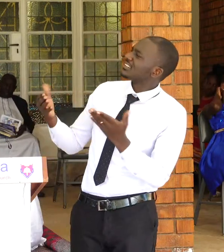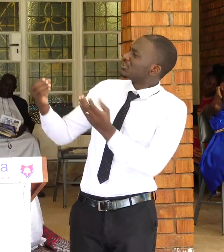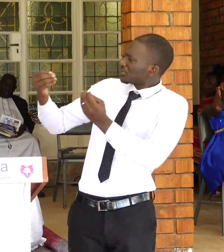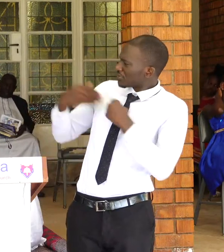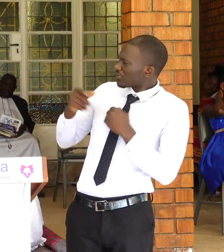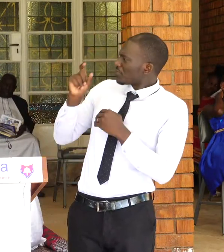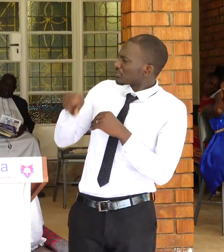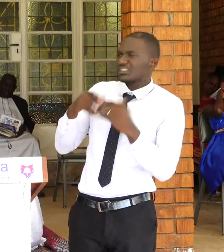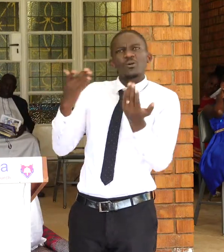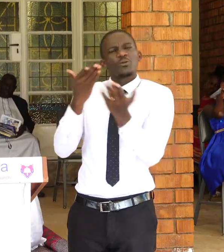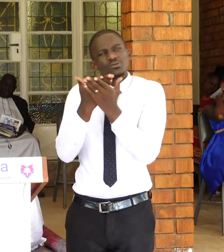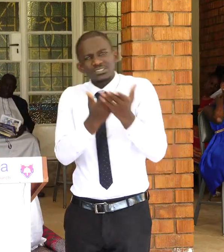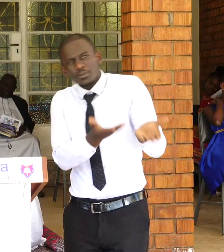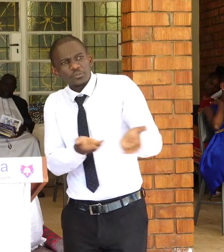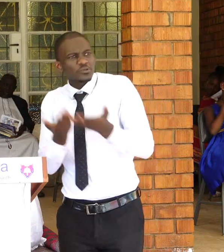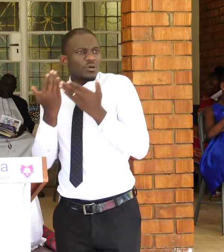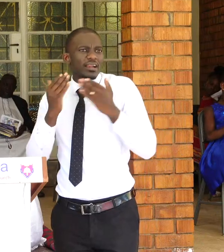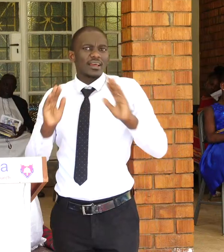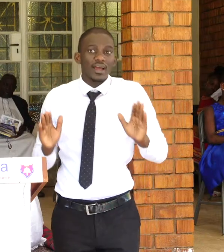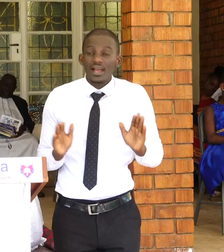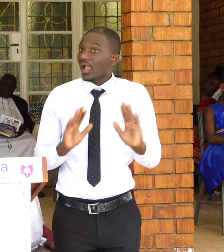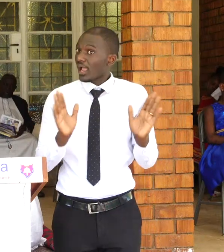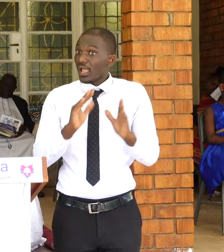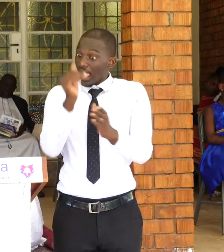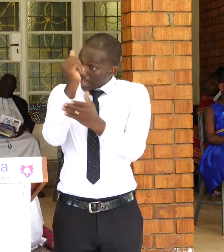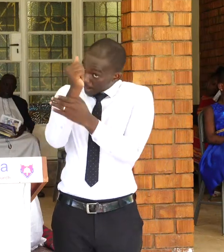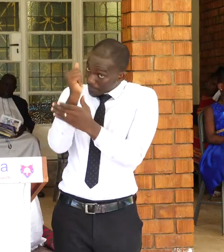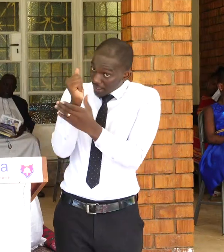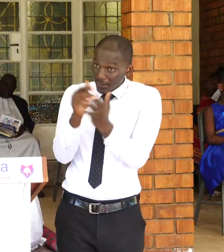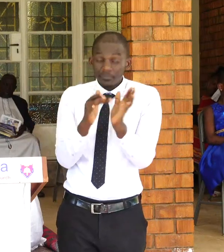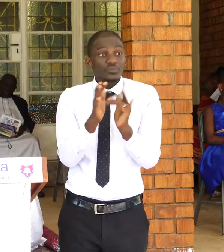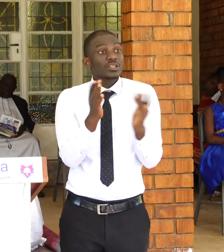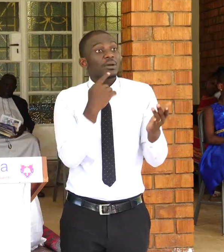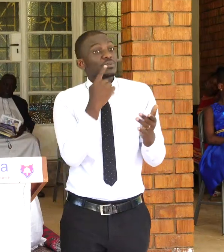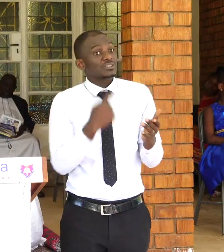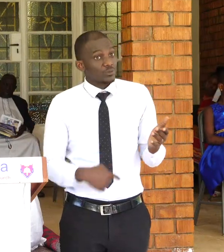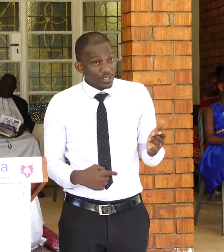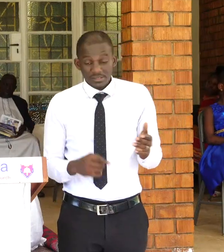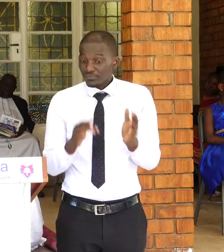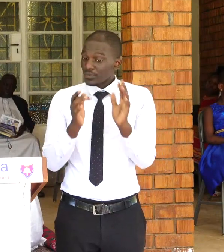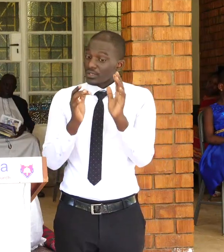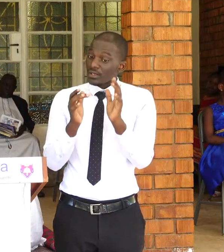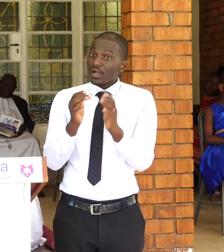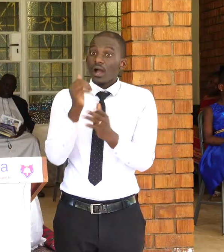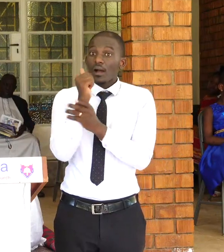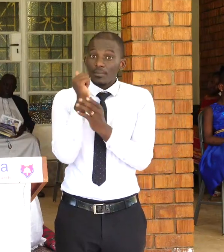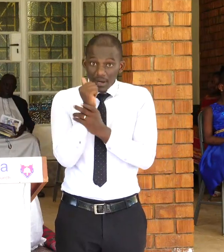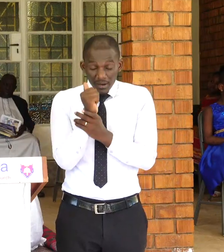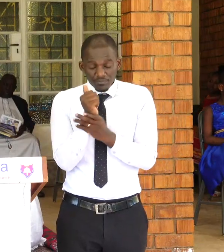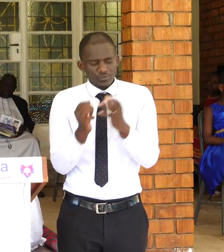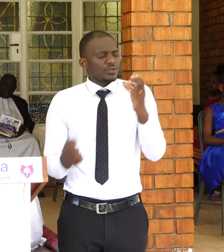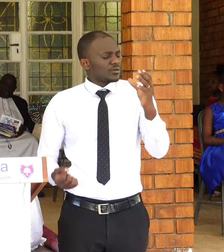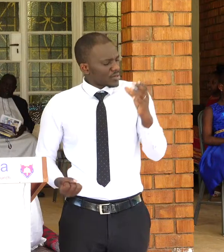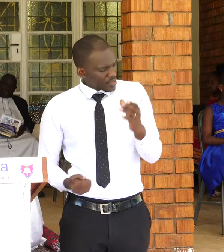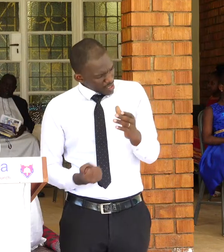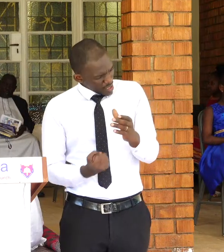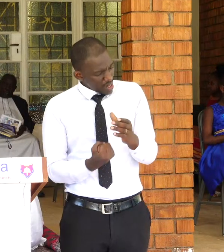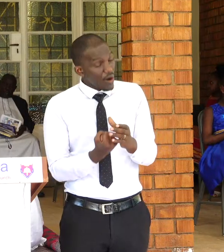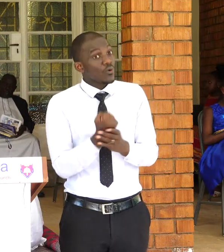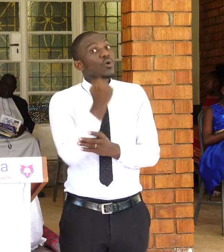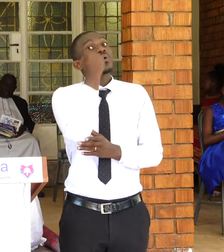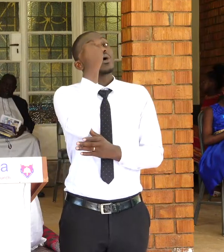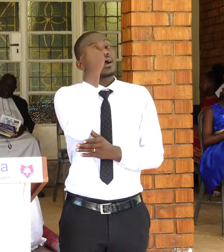kati ate akoze ki amukimi Ibulayimu Bayibuli egamba nti Ibulayimu n'agolokoka tuli mu lwakusatu Ibulayimu n'agolokoka